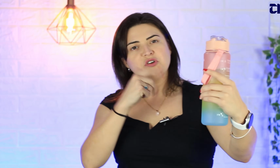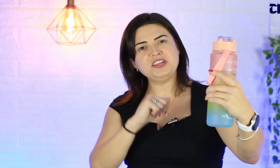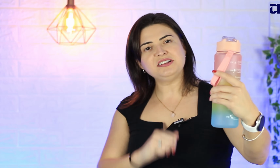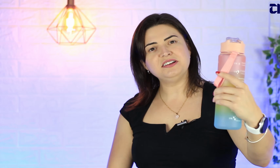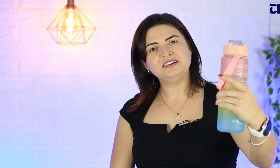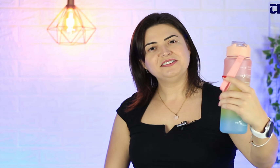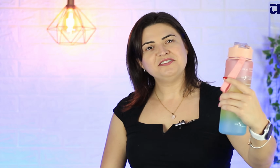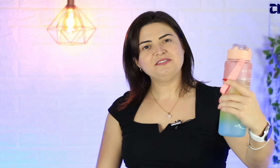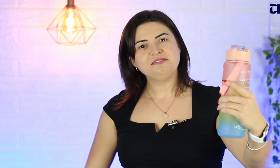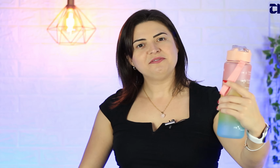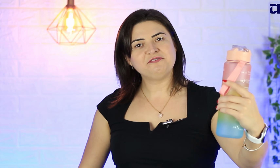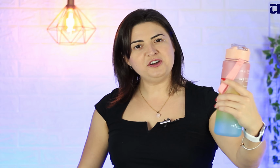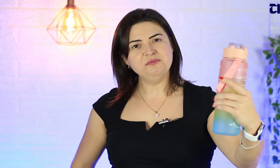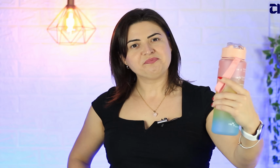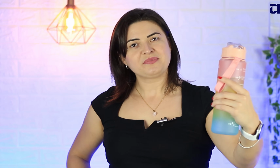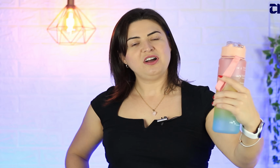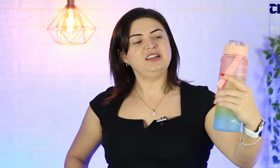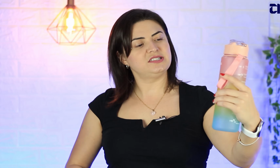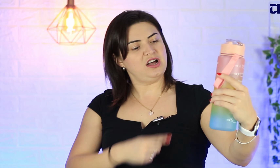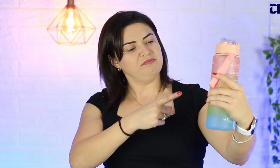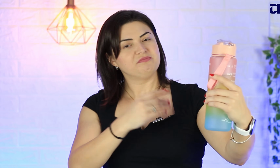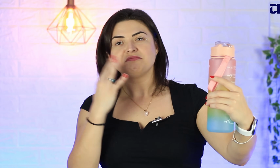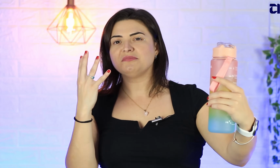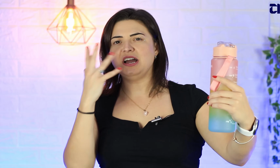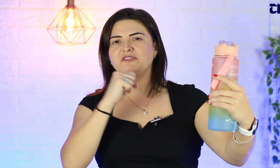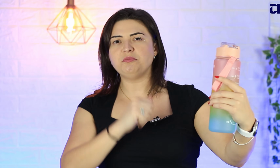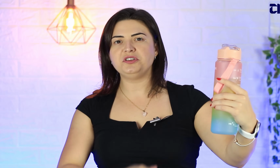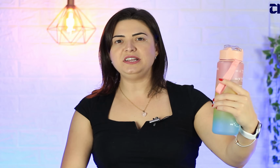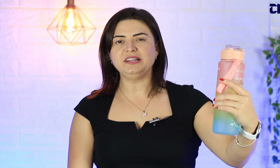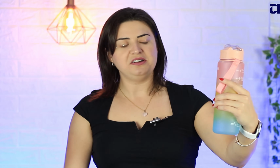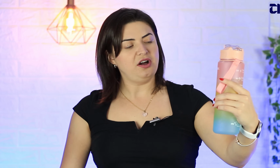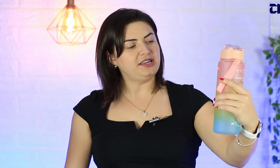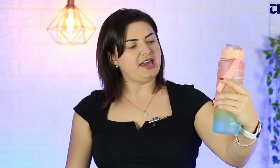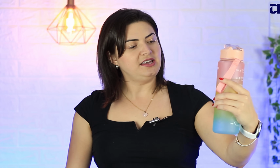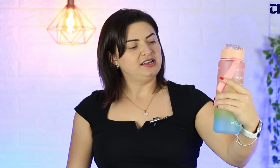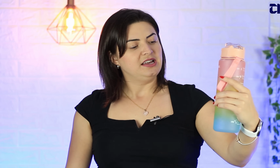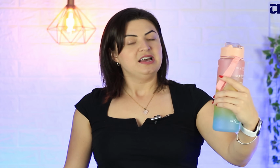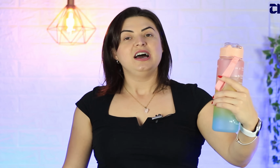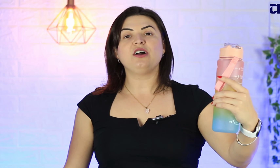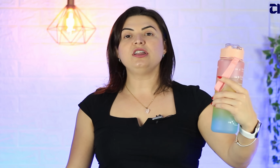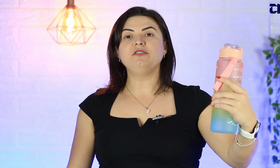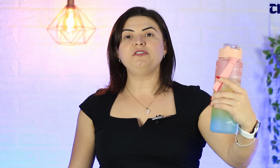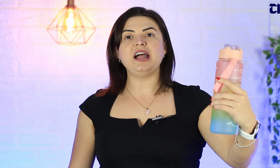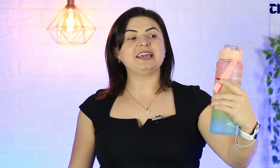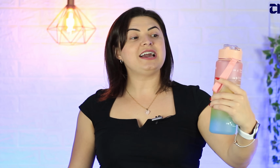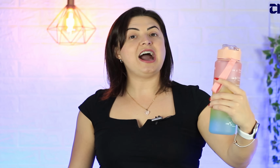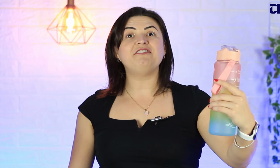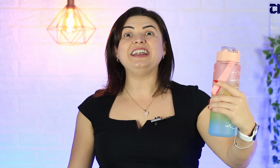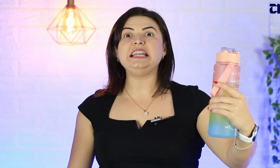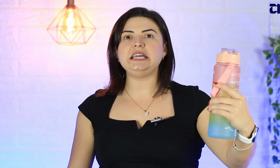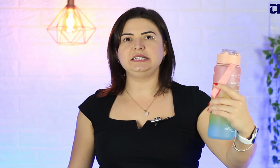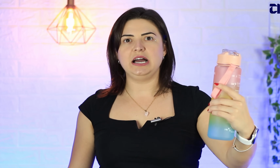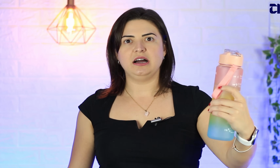Bonita! Viu? Olha só. Garrafa bonita? Ok. Agora eu vou falar que garrafa linda.